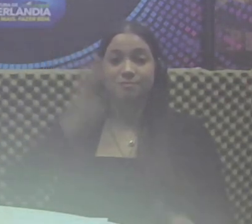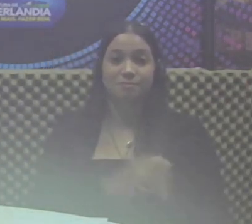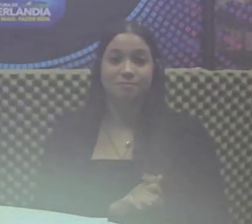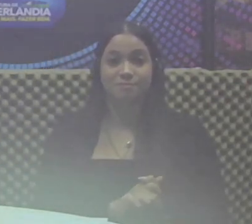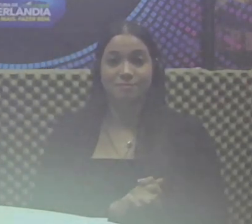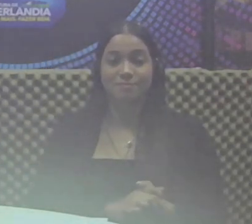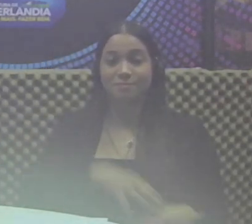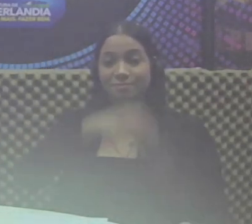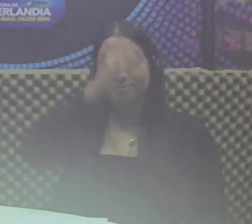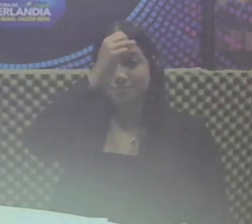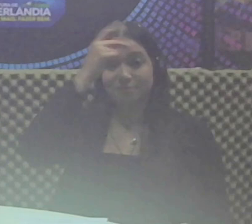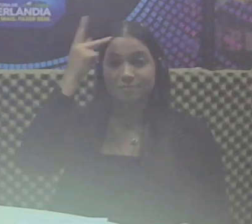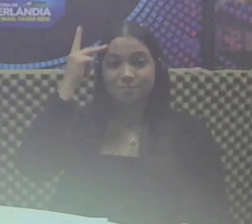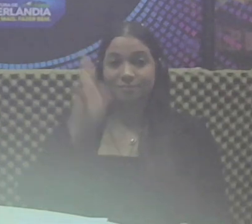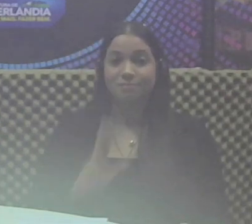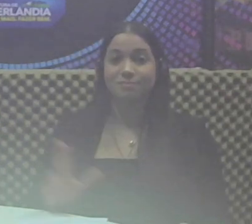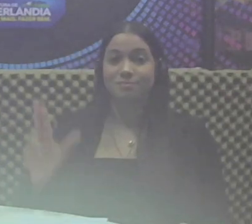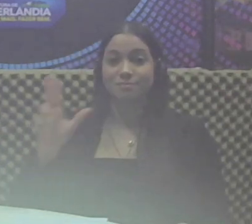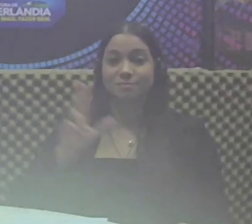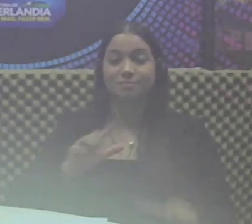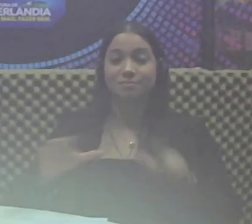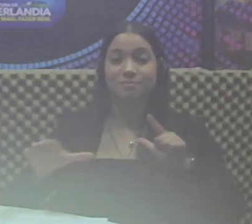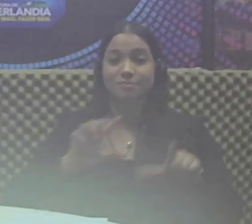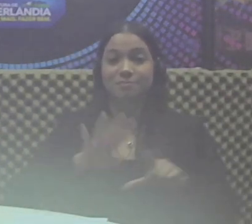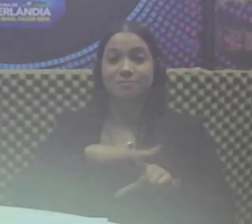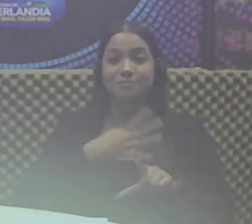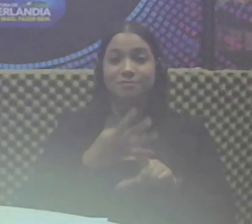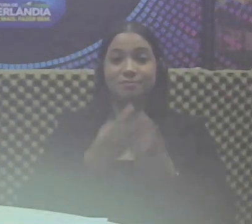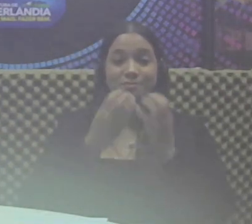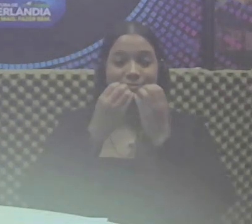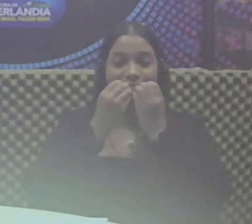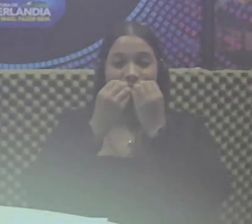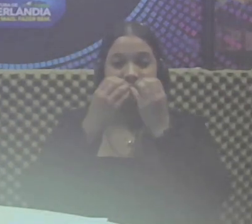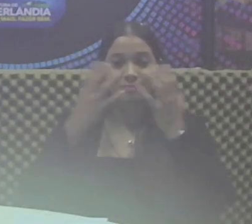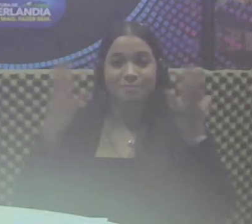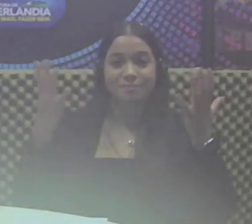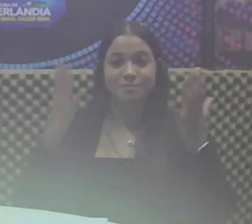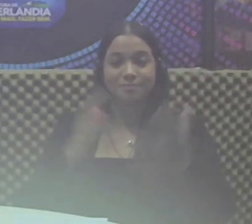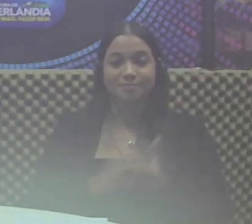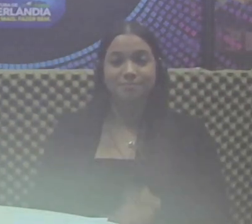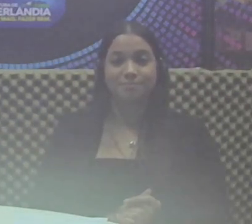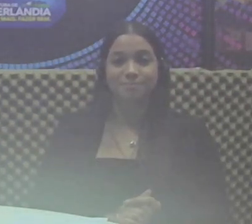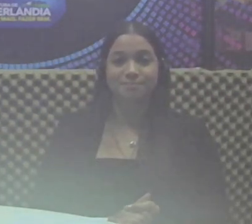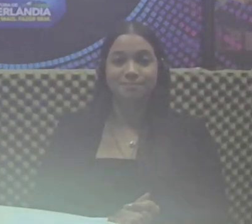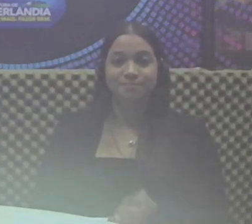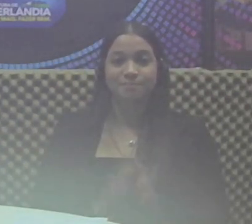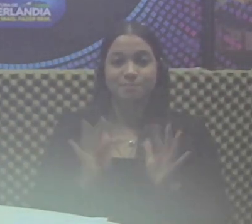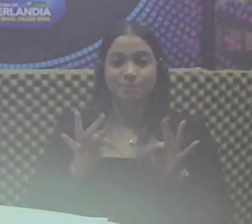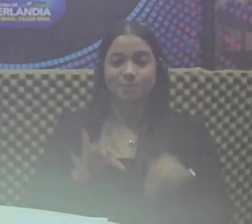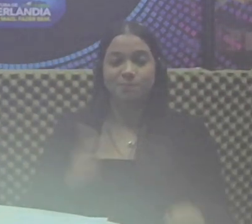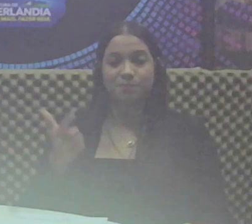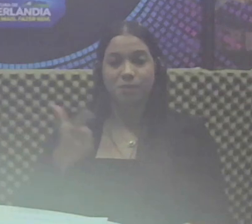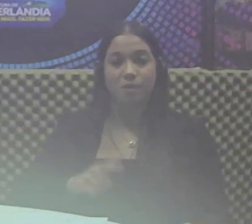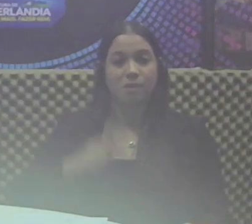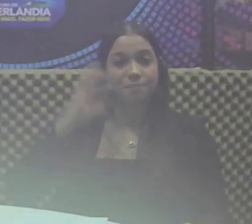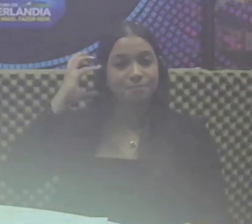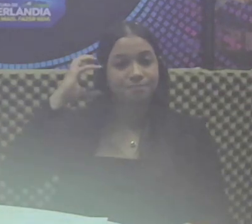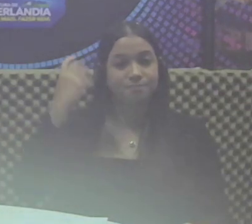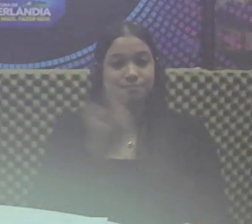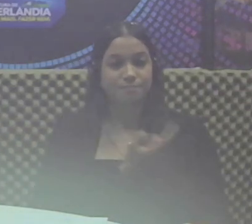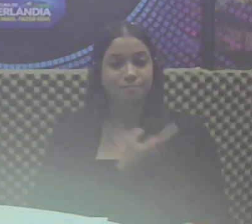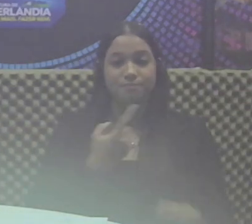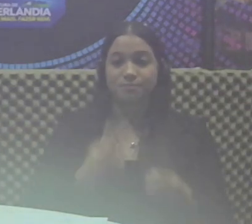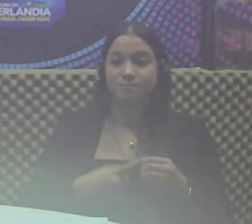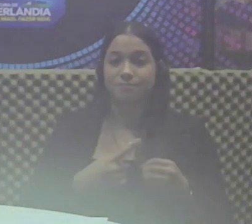de Castro Prefeitura de Uberlândia fazer mais fazer bem fica por mais uma edição do